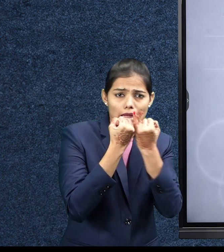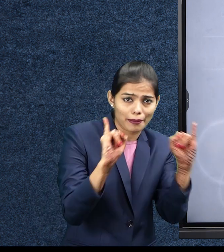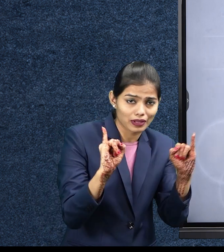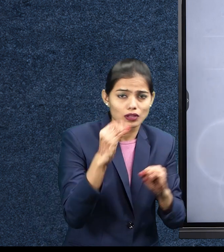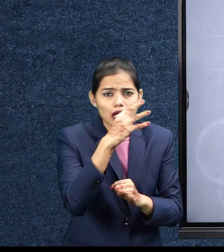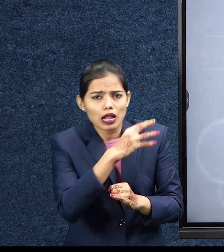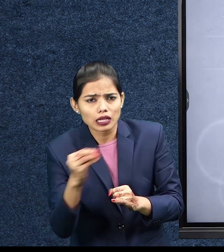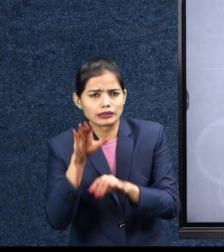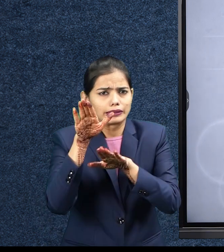स्वतंत्र आणि अवलंबून घटना.